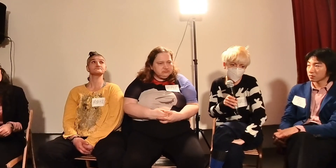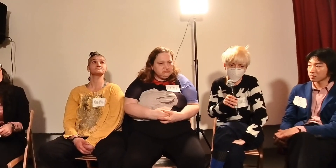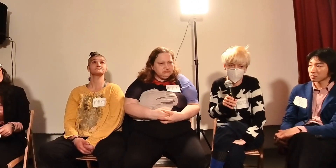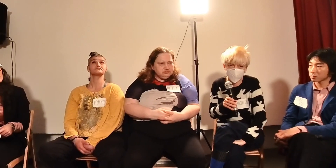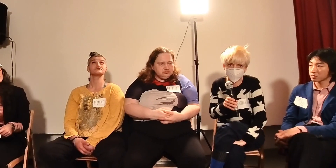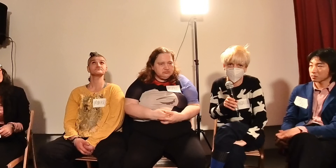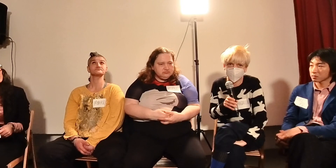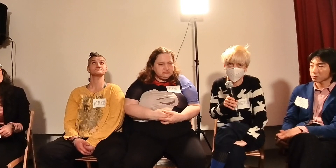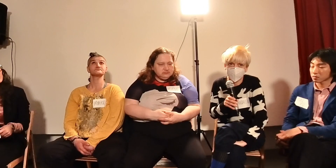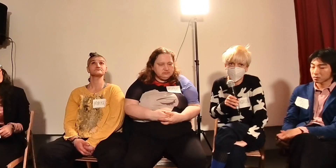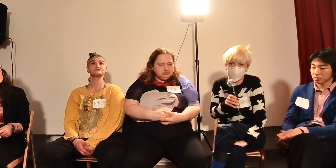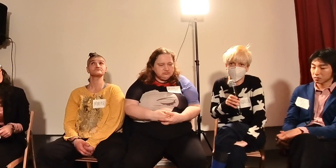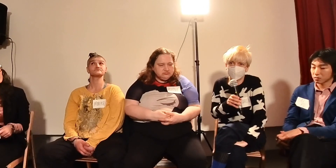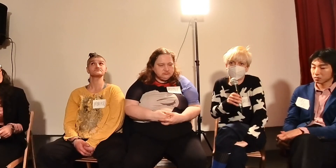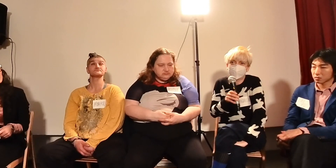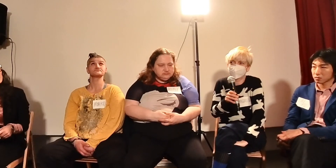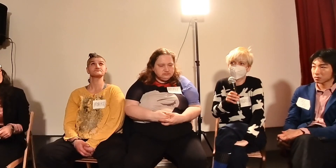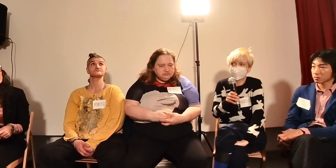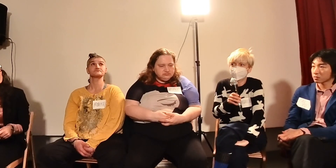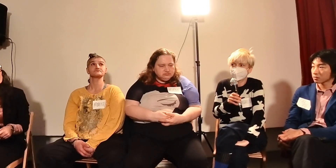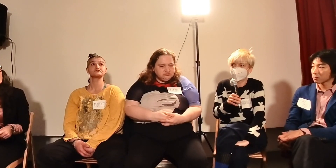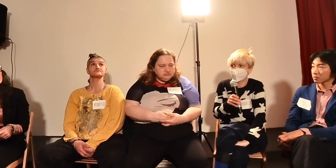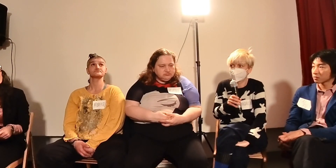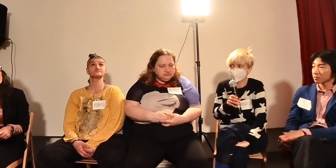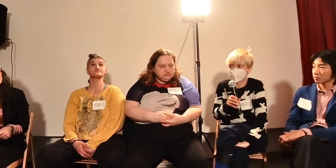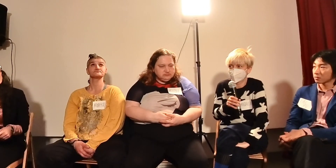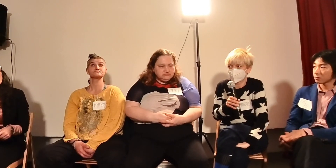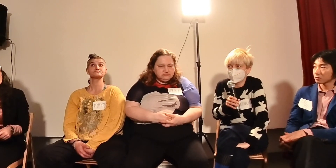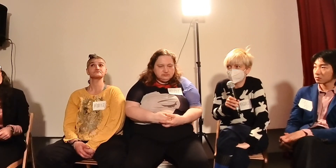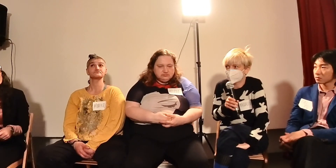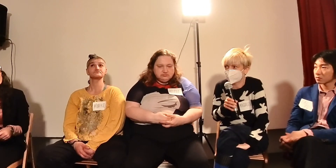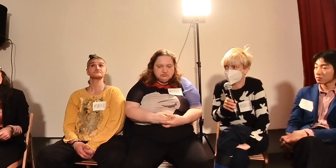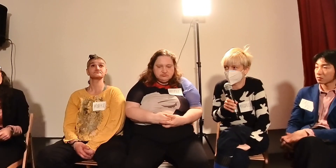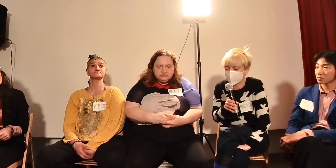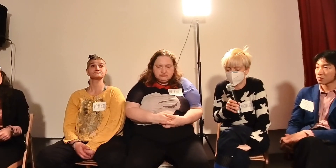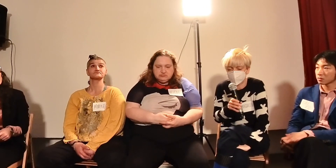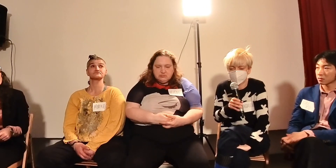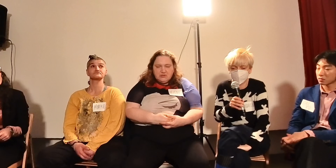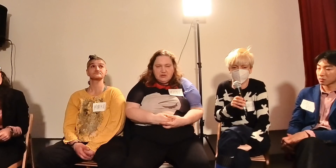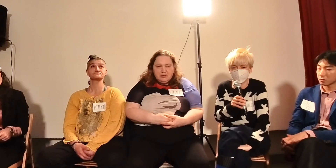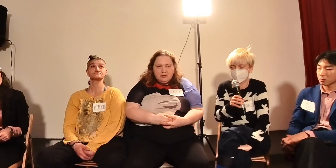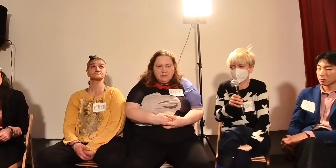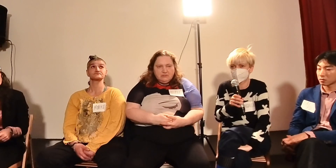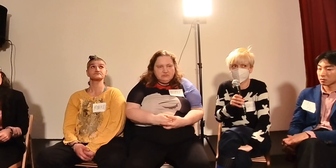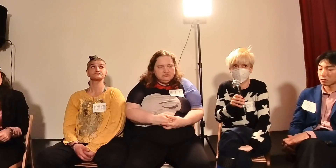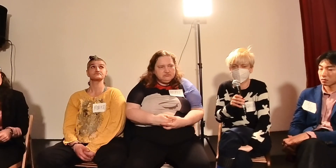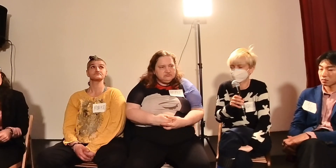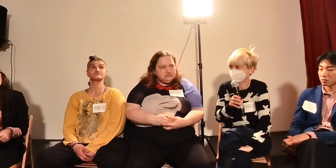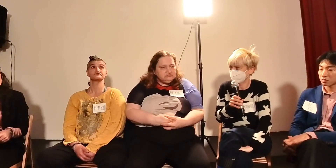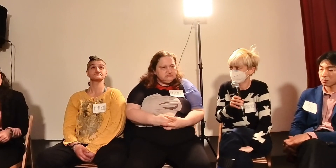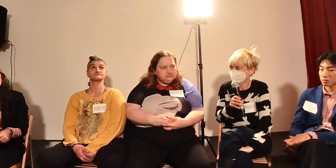to nějaký rok společných jako rozhovorů a trávení společného